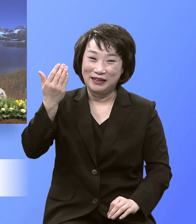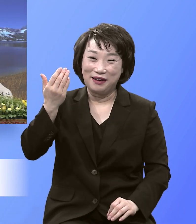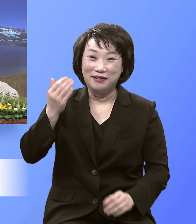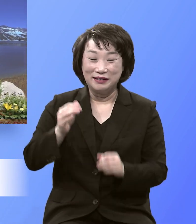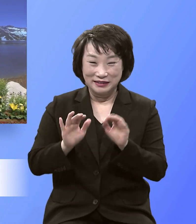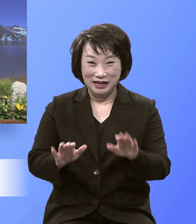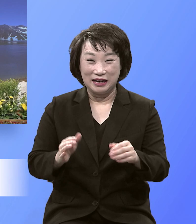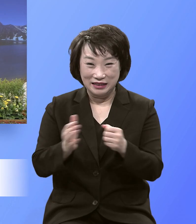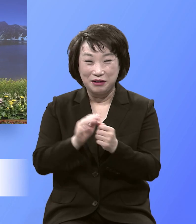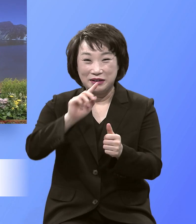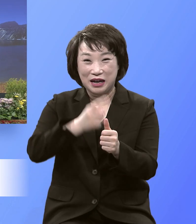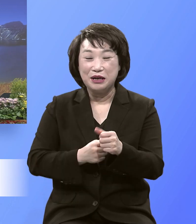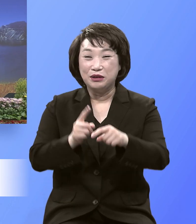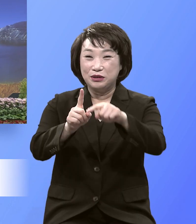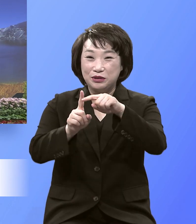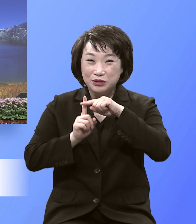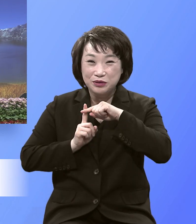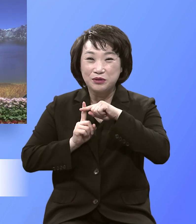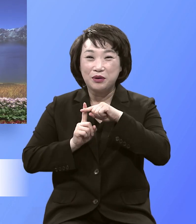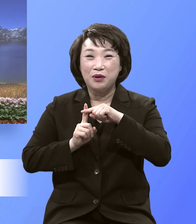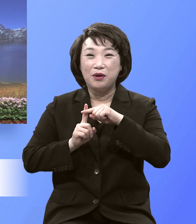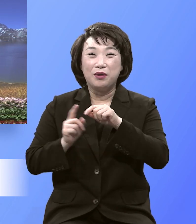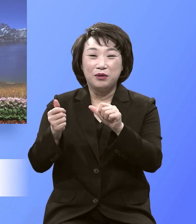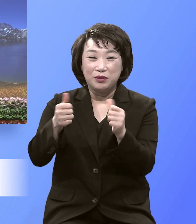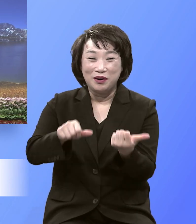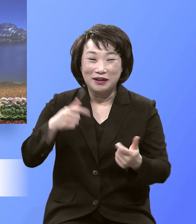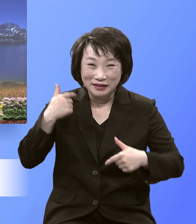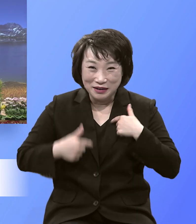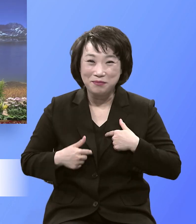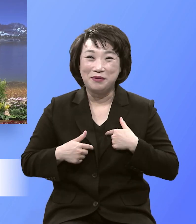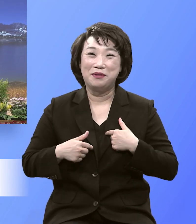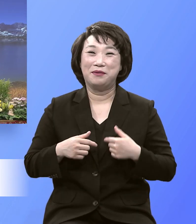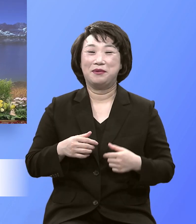그래서 순교도 기쁨으로 할 수 있는 것은